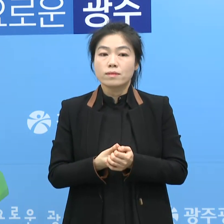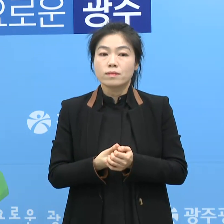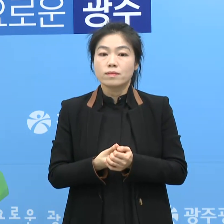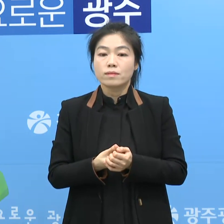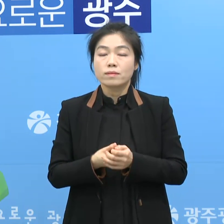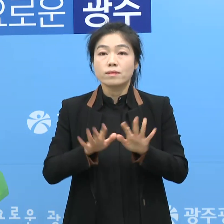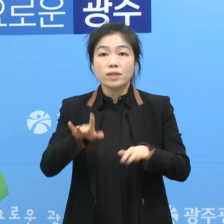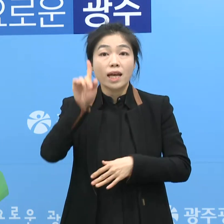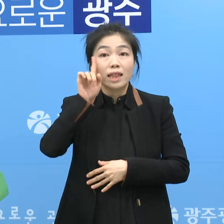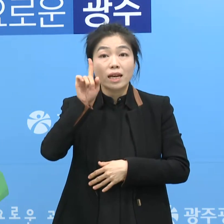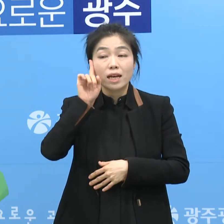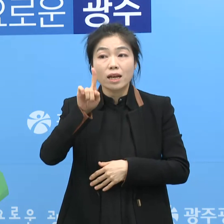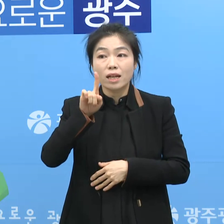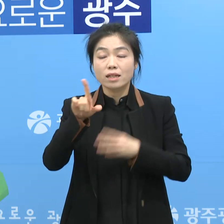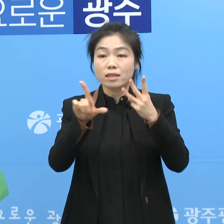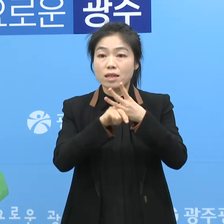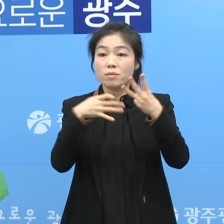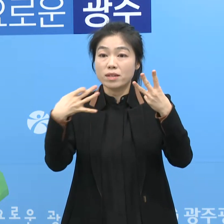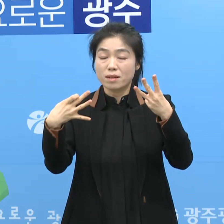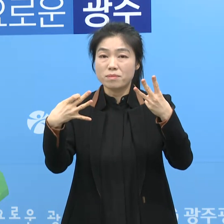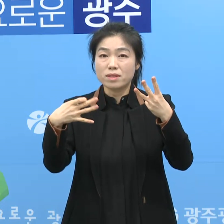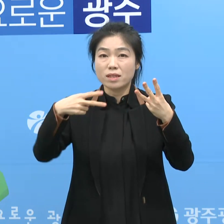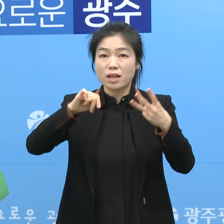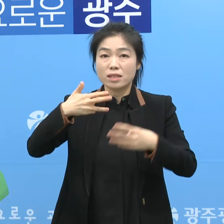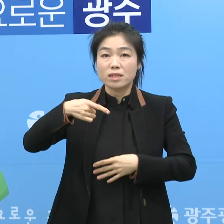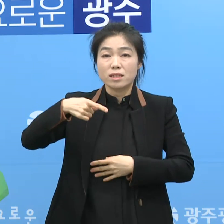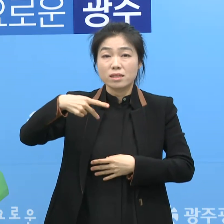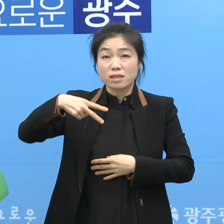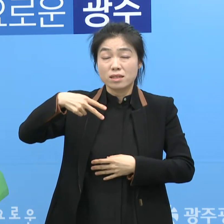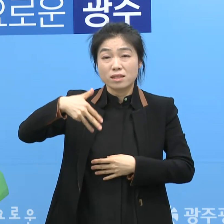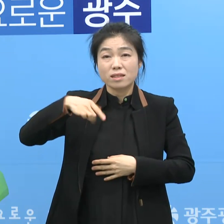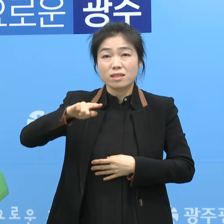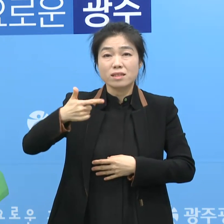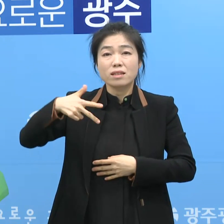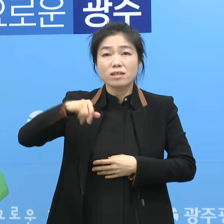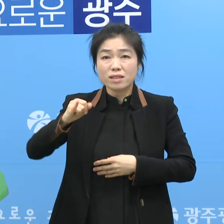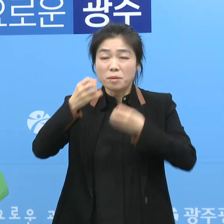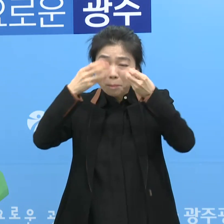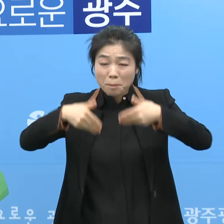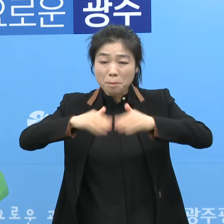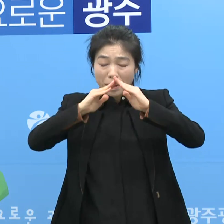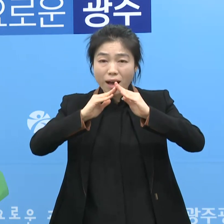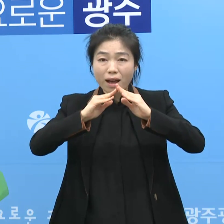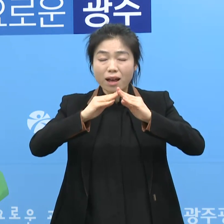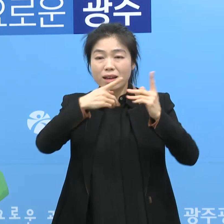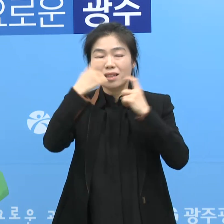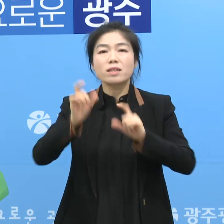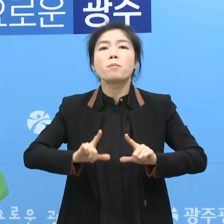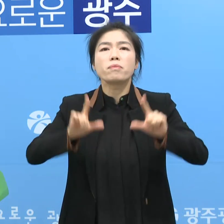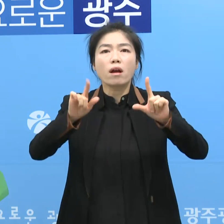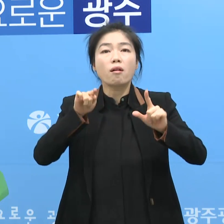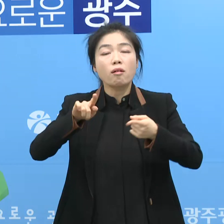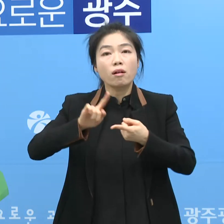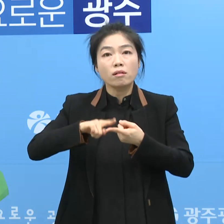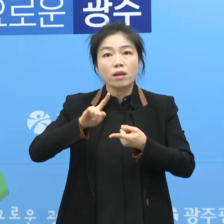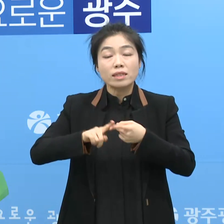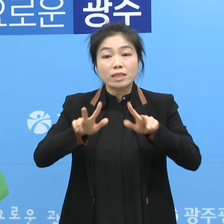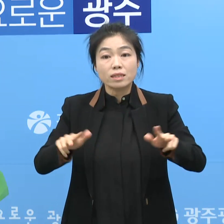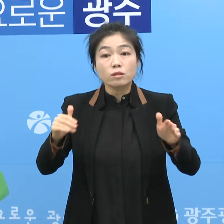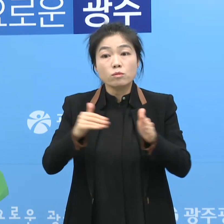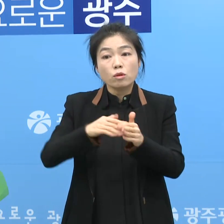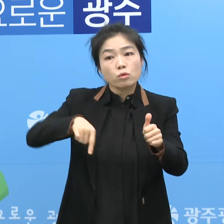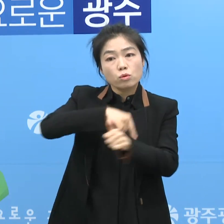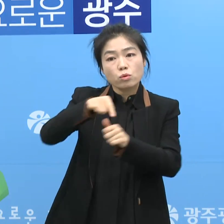네, 내일 3월 14일이 신천지 창립일입니다. 관련해서 뭐 지금까지